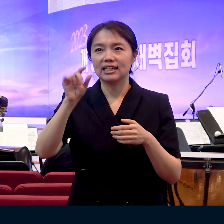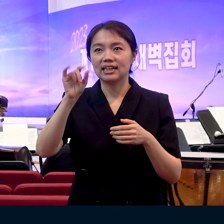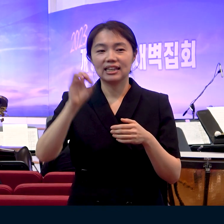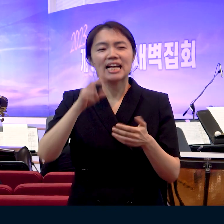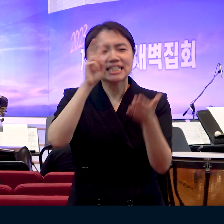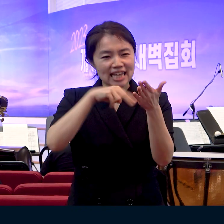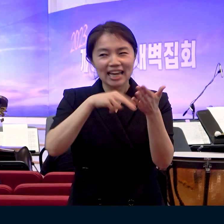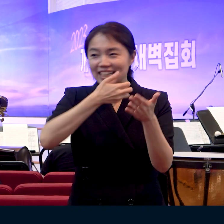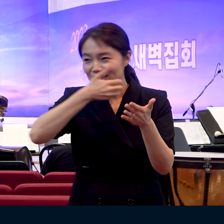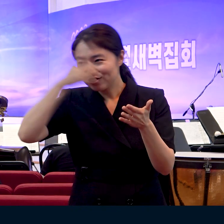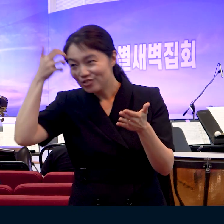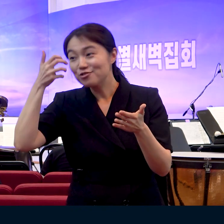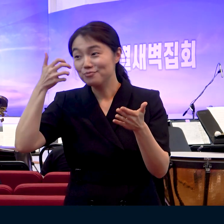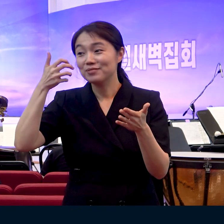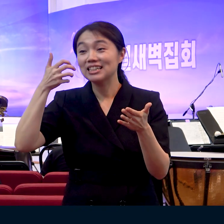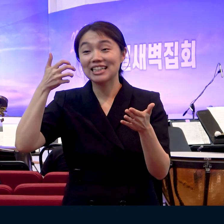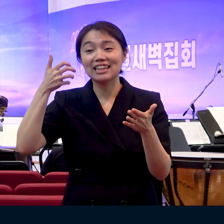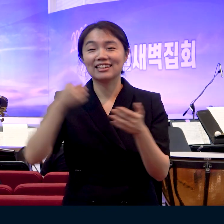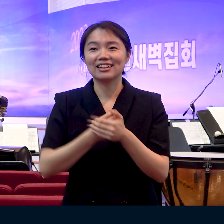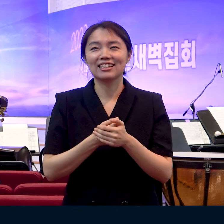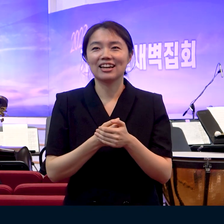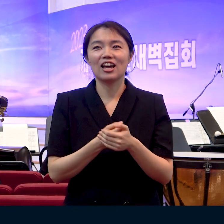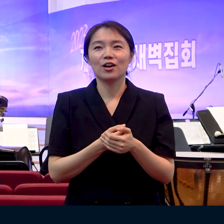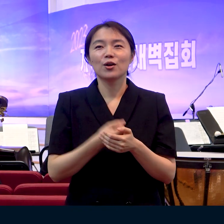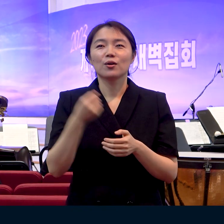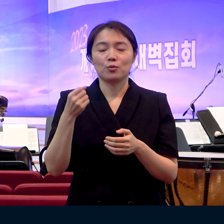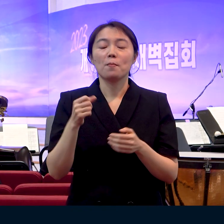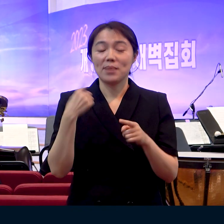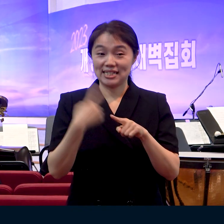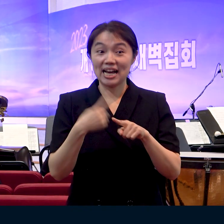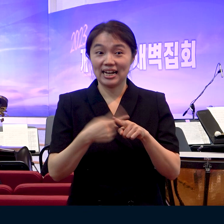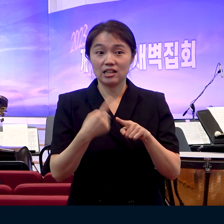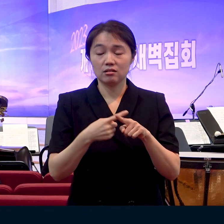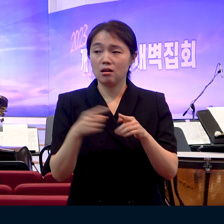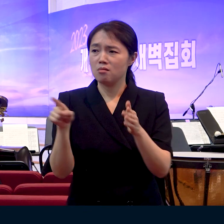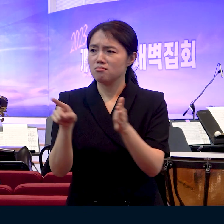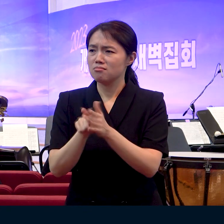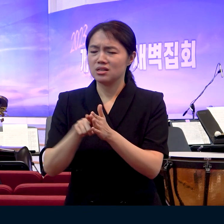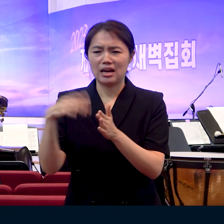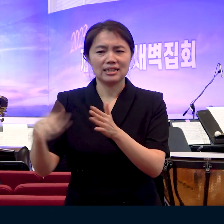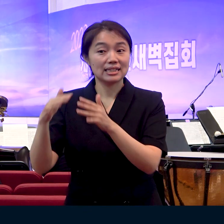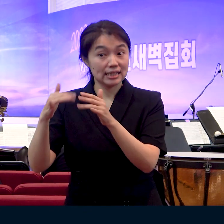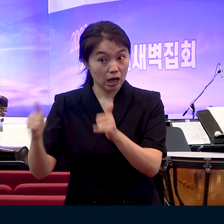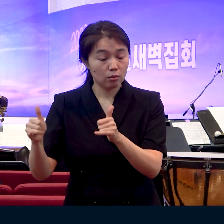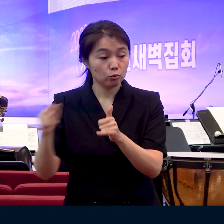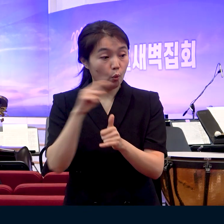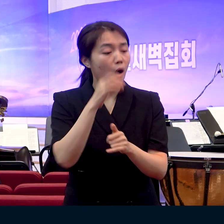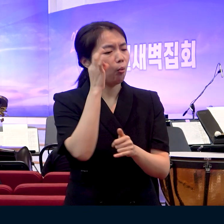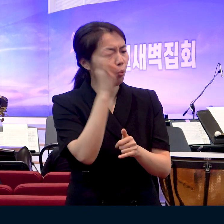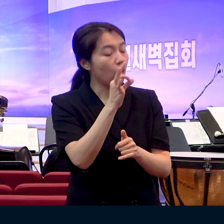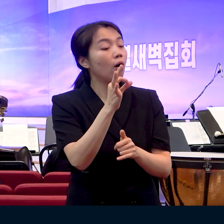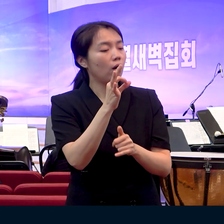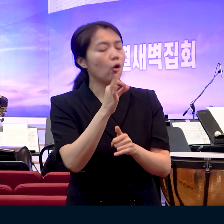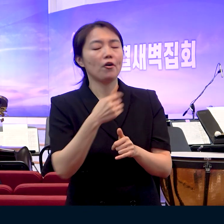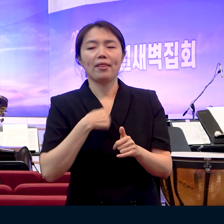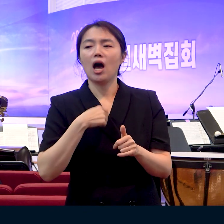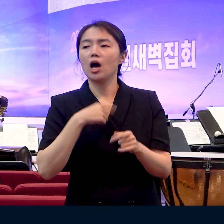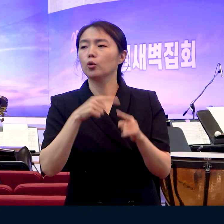중요한 거예요. 이게 아름답게 확장돼야 돼요. 정말 믿지 않는 사람들도 그걸 통해서 정말 교회에 오고 싶은 마음이 생기는 어떤